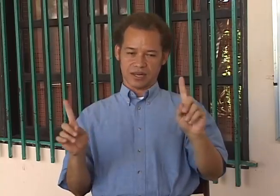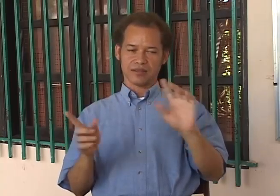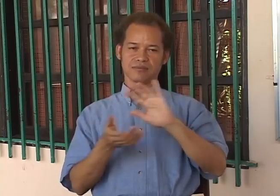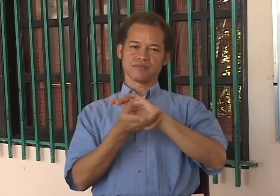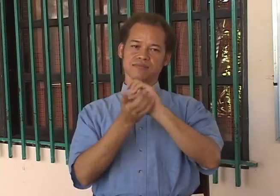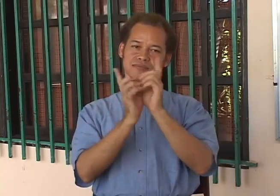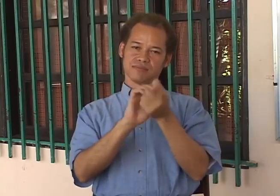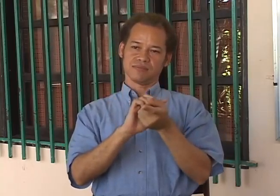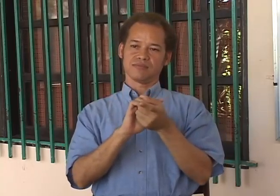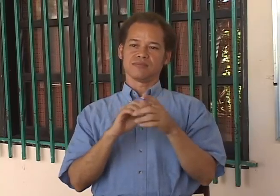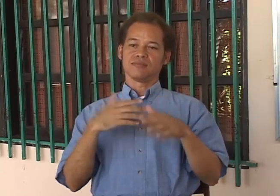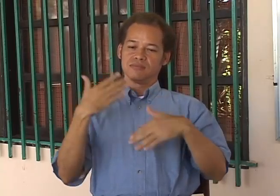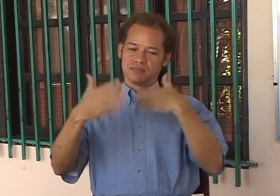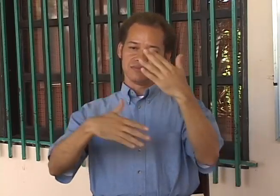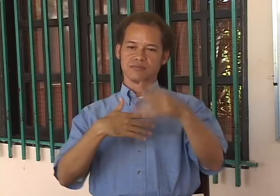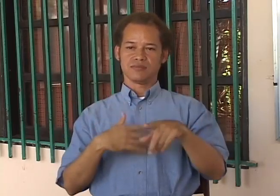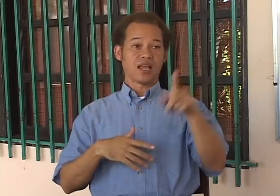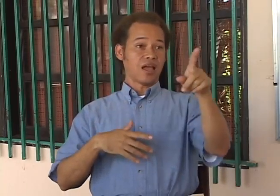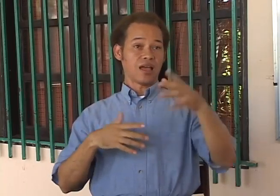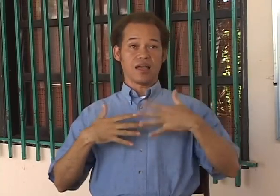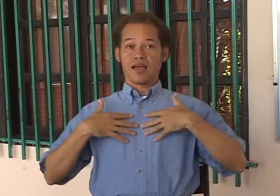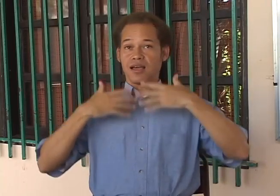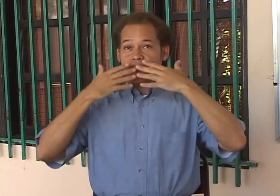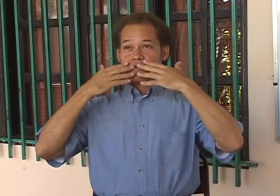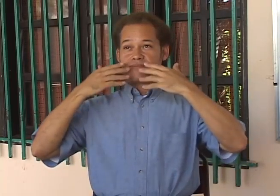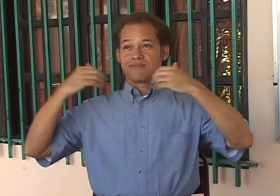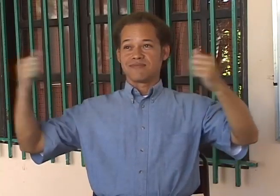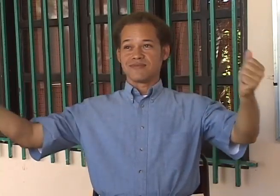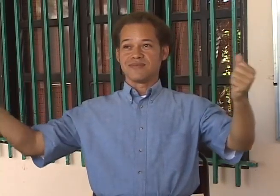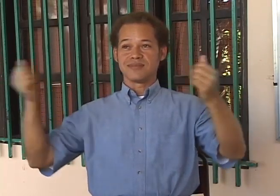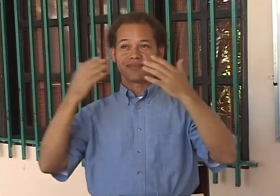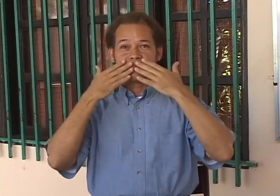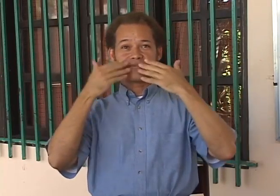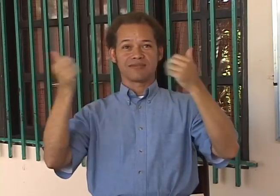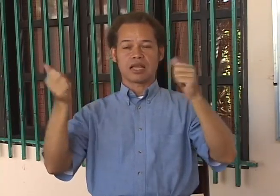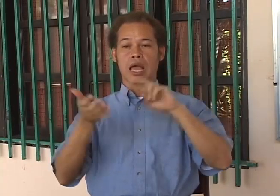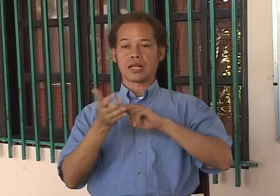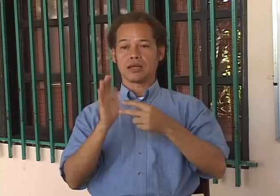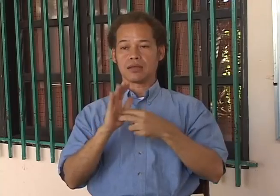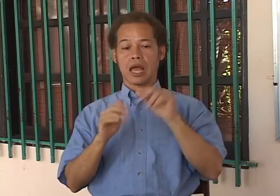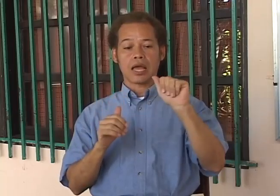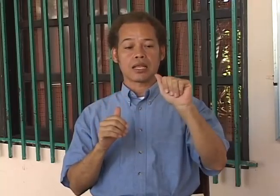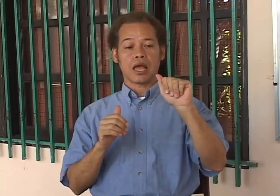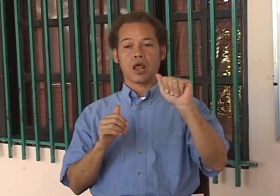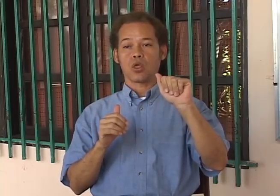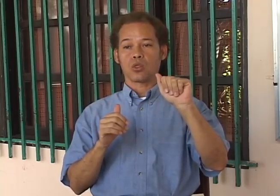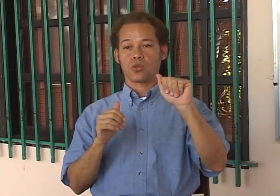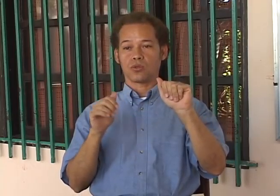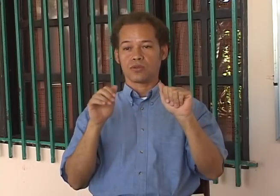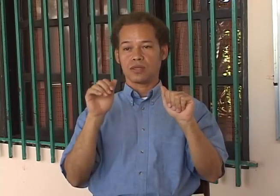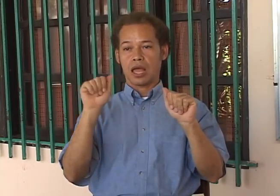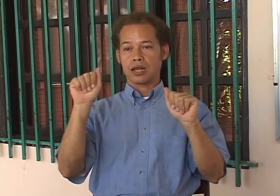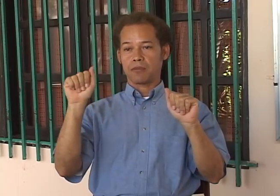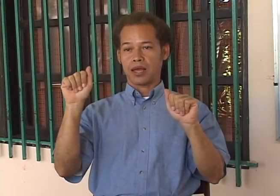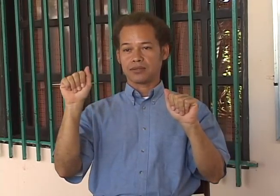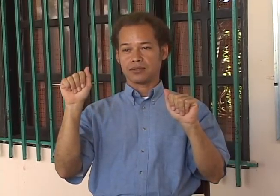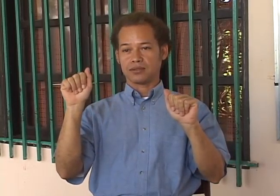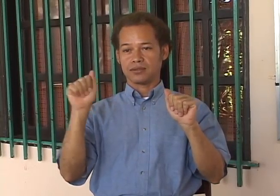se quedó ella Violeta. Luego hubo un cambio alemán, el residente Arnoldo Alemán,